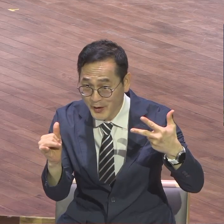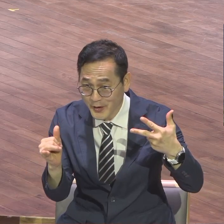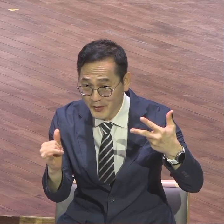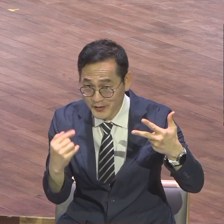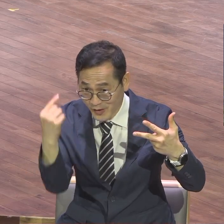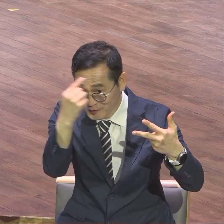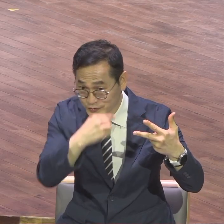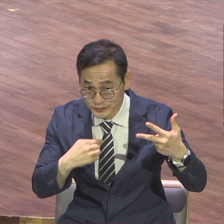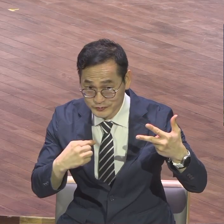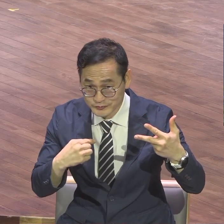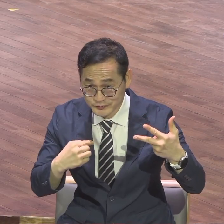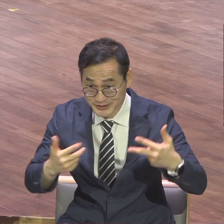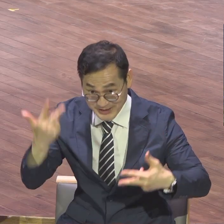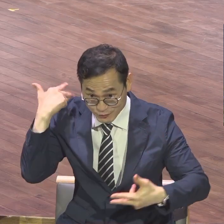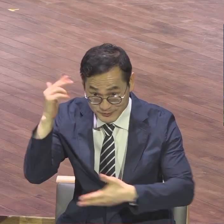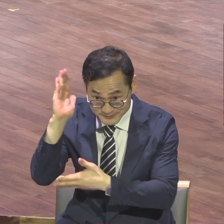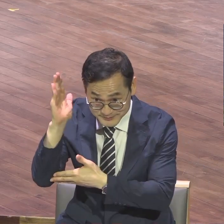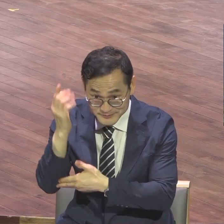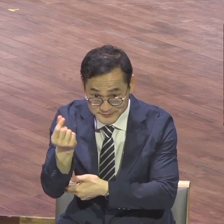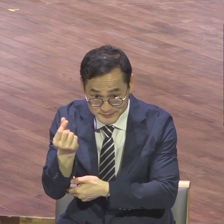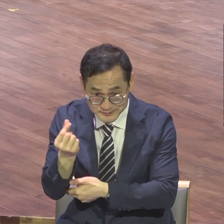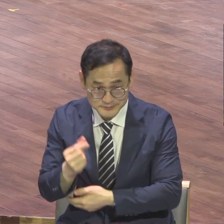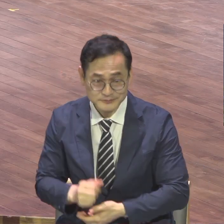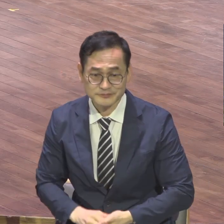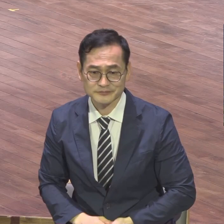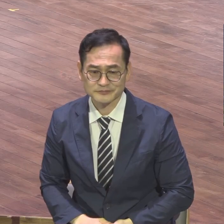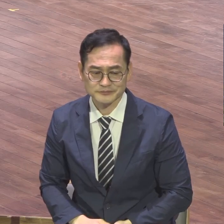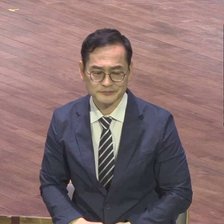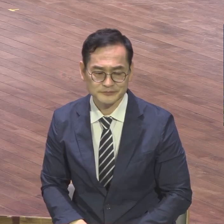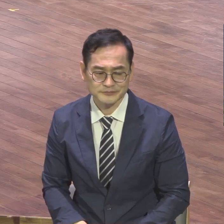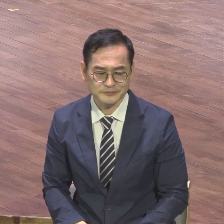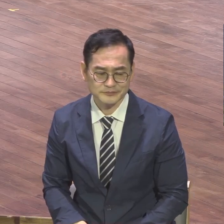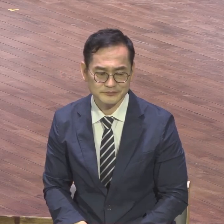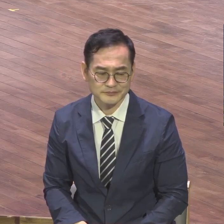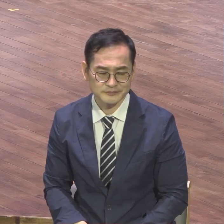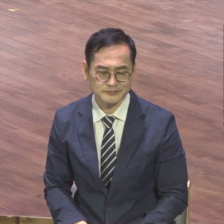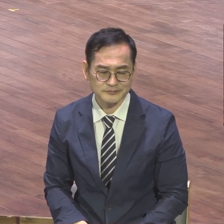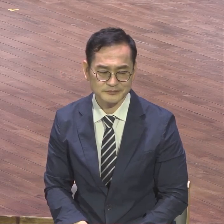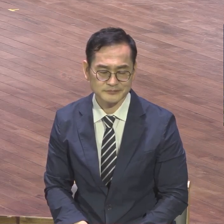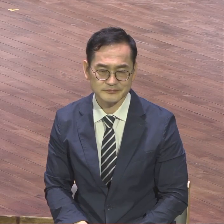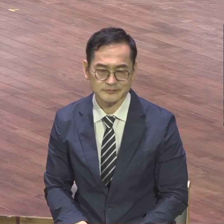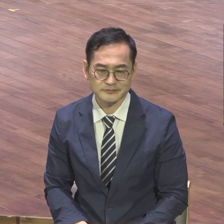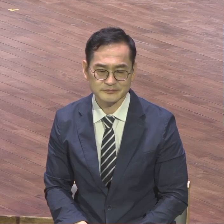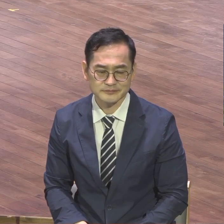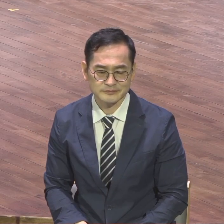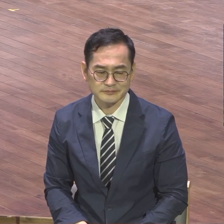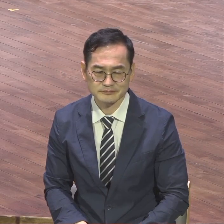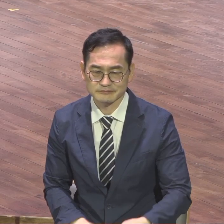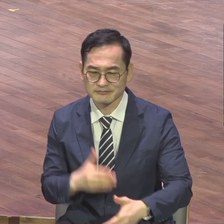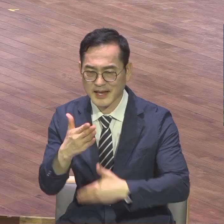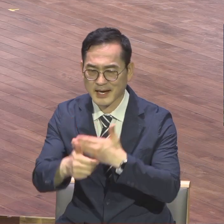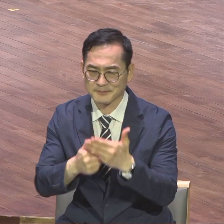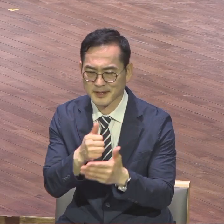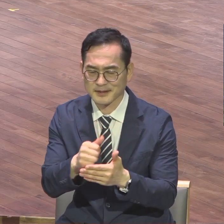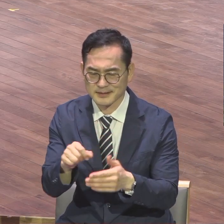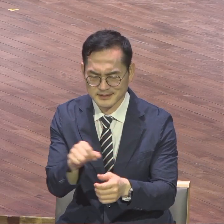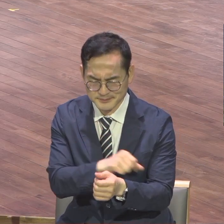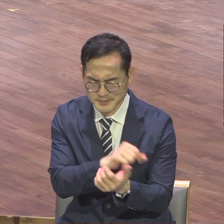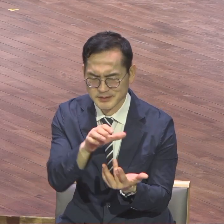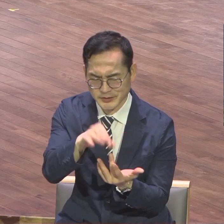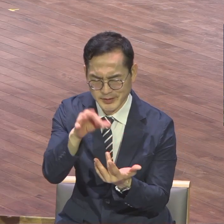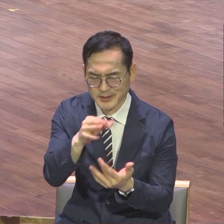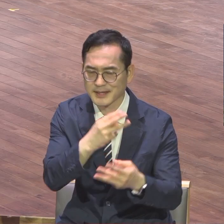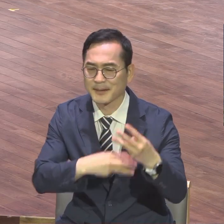7렘넌트처럼 제가 우리 아이들도 그랬습니다. 너희들은 8번째 렘넌트다. 하나님께 공부 잘 못해도